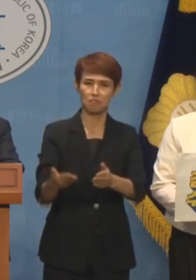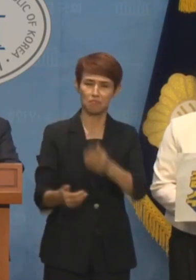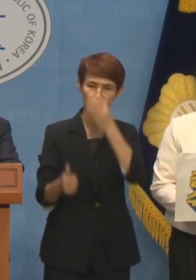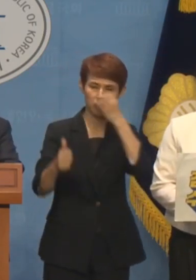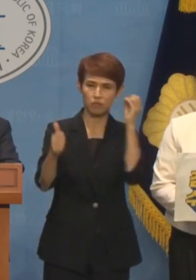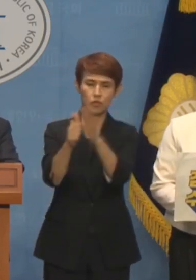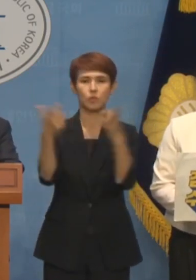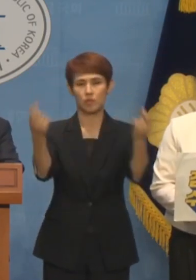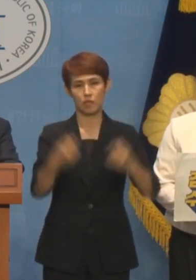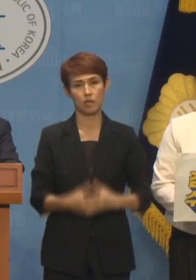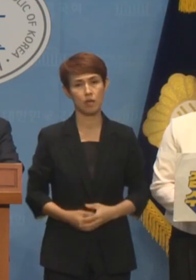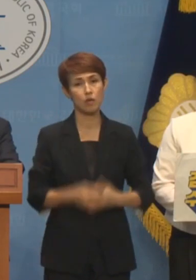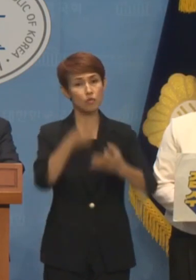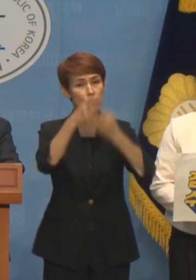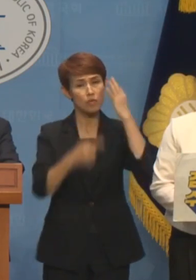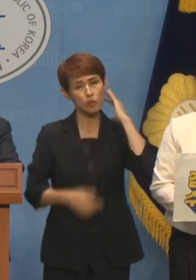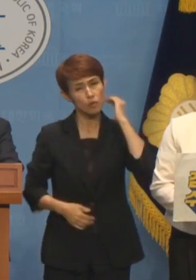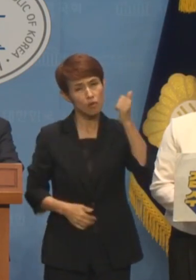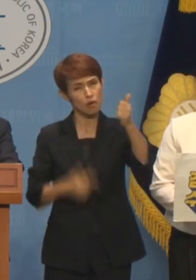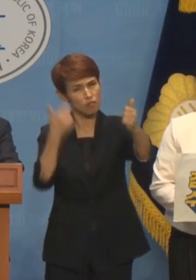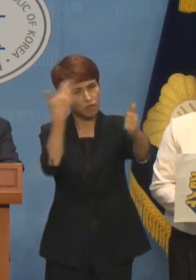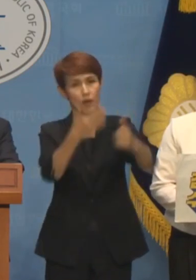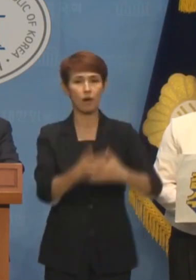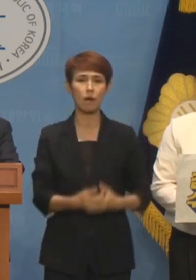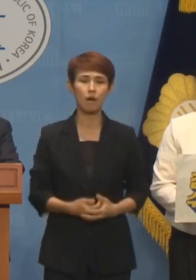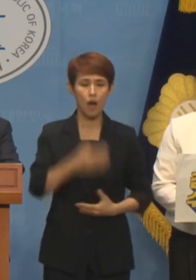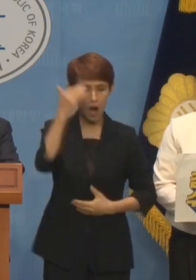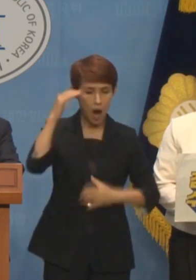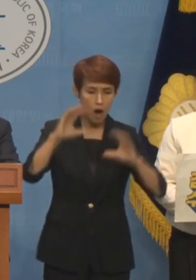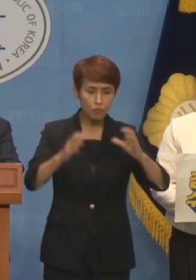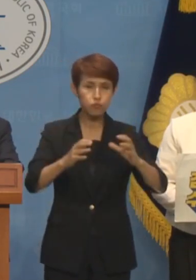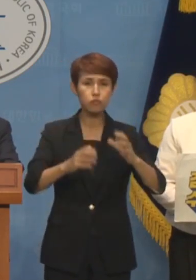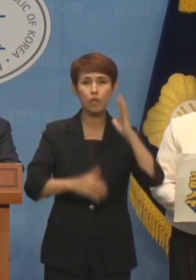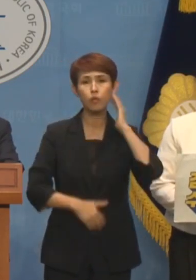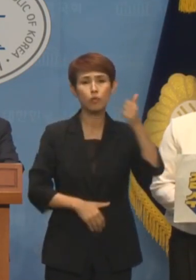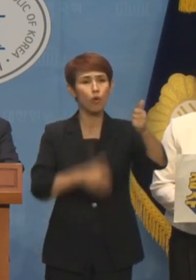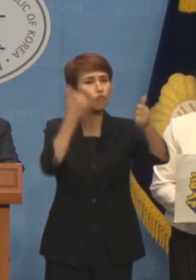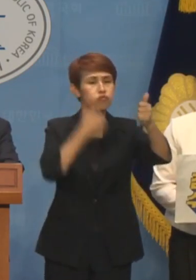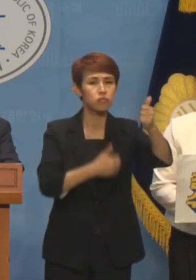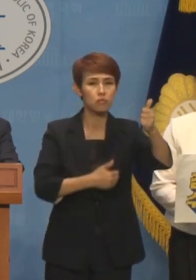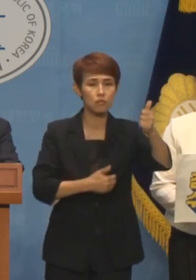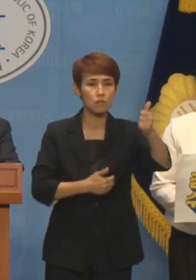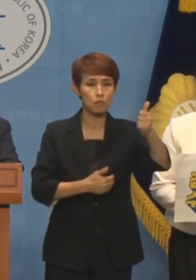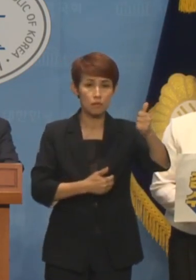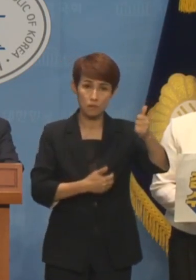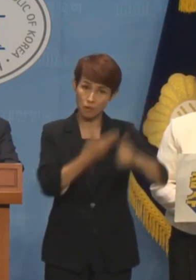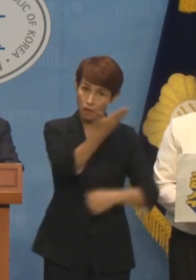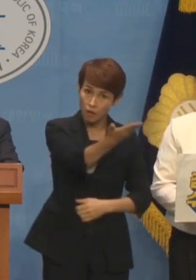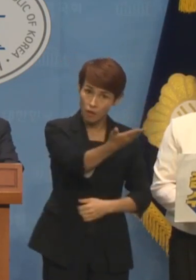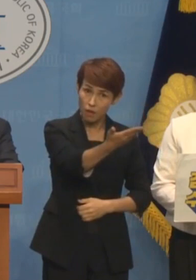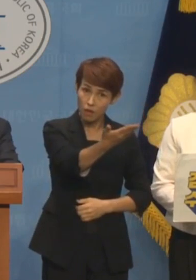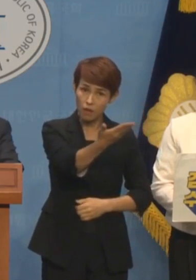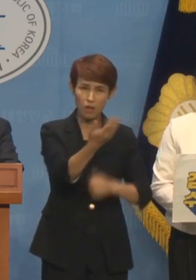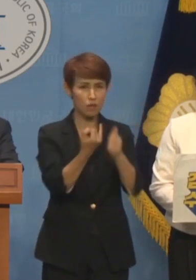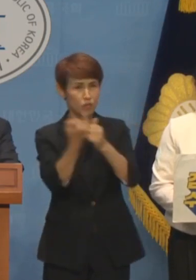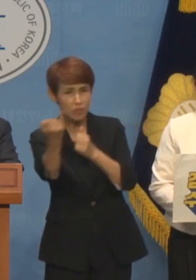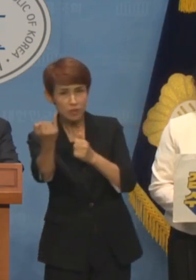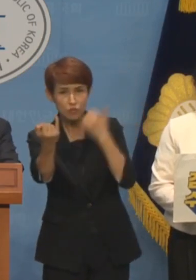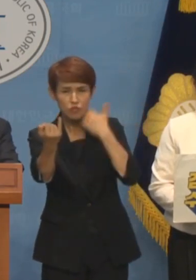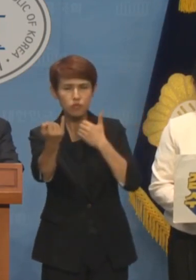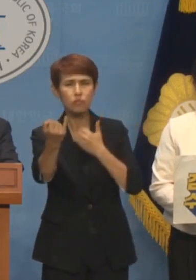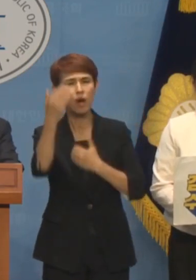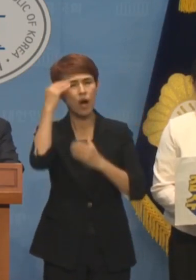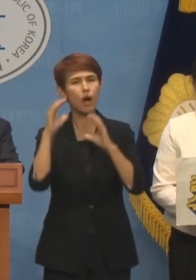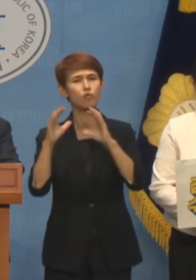윤석열 대통령에게 묻습니다. 이 나라 대통령이 누구입니까? 윤석열입니까? 김건희입니까? 대한민국 국민은